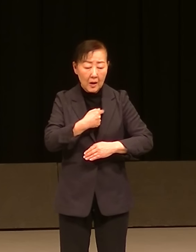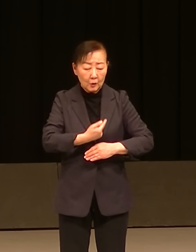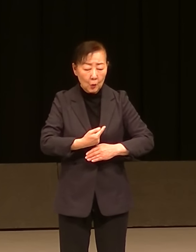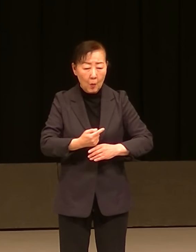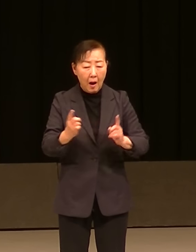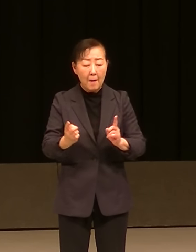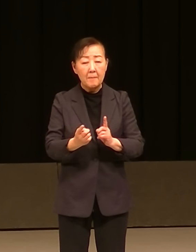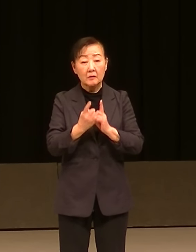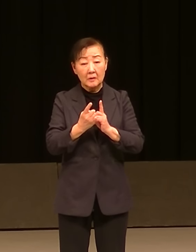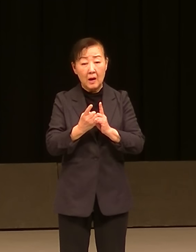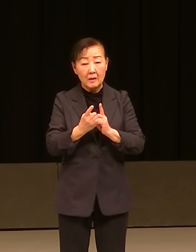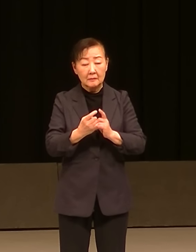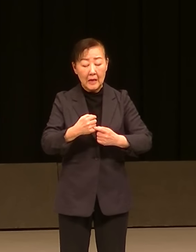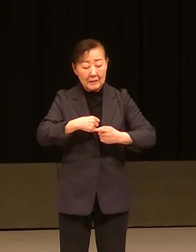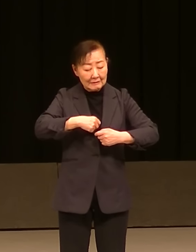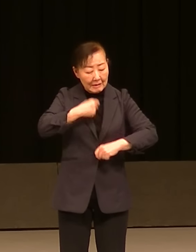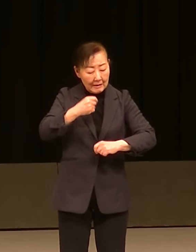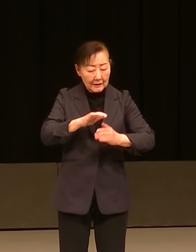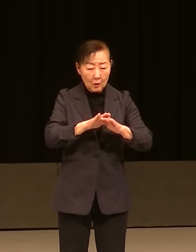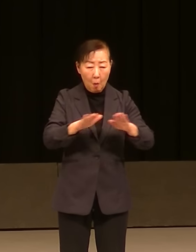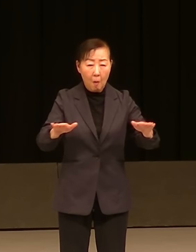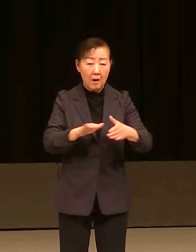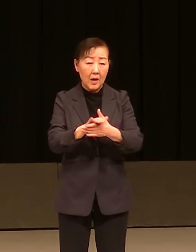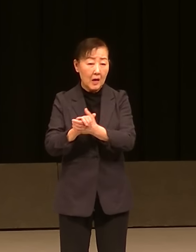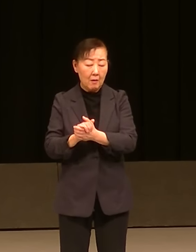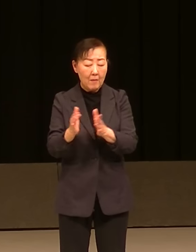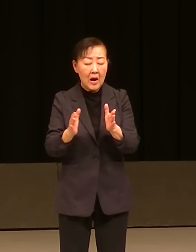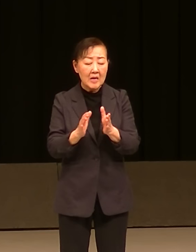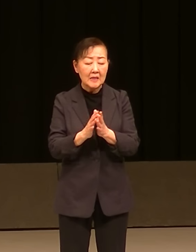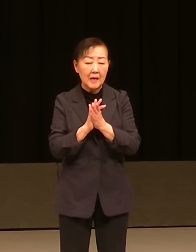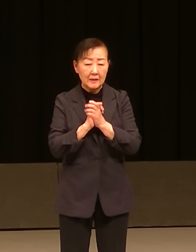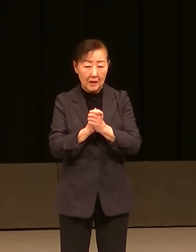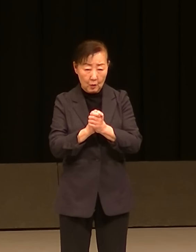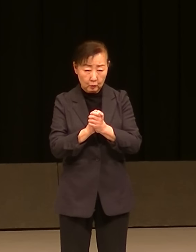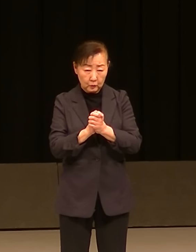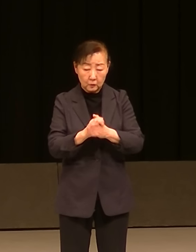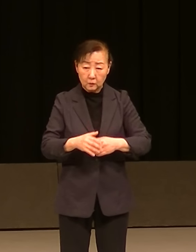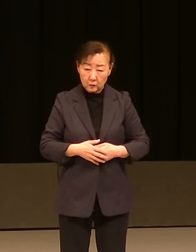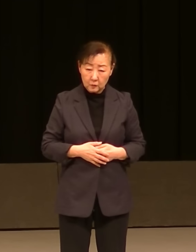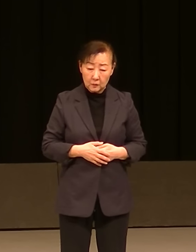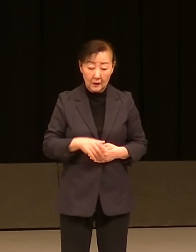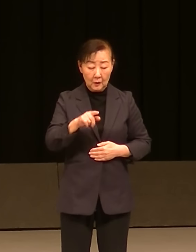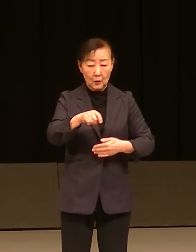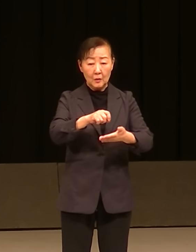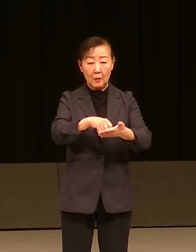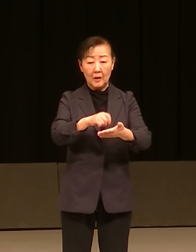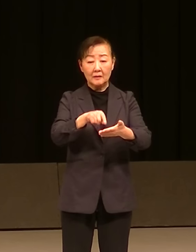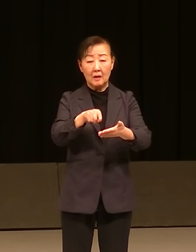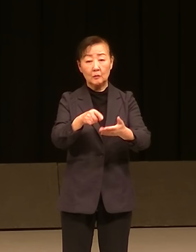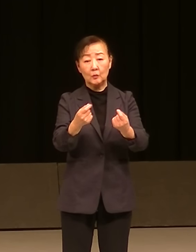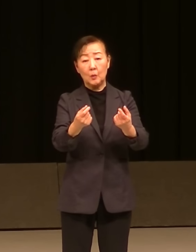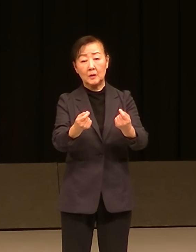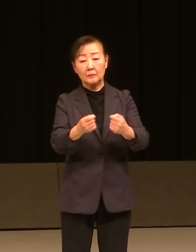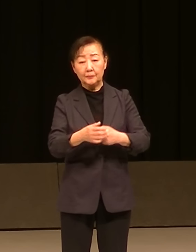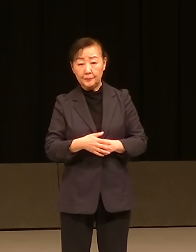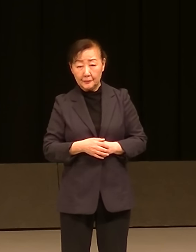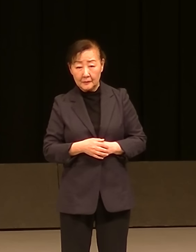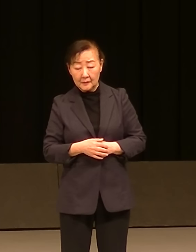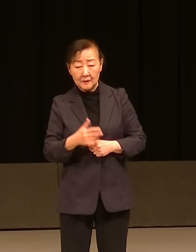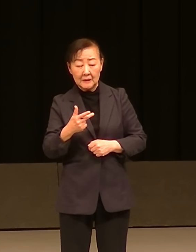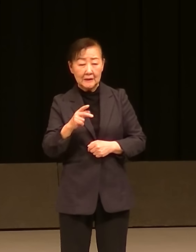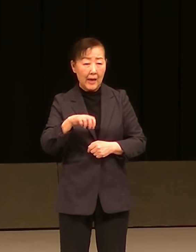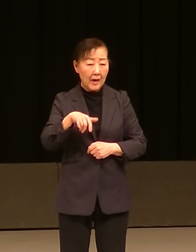合い、正義と平和は抱き合う。これはそこにも書いてあります通り、詩編、詩編